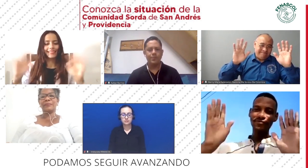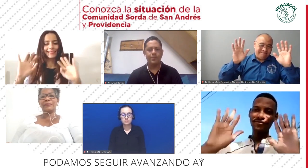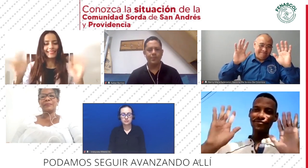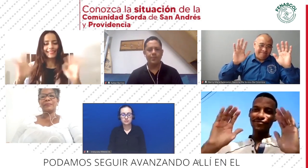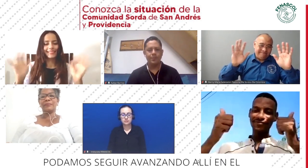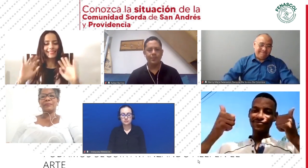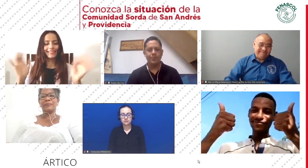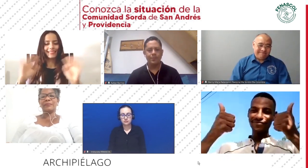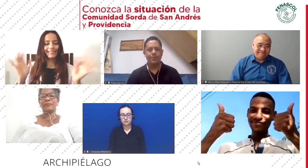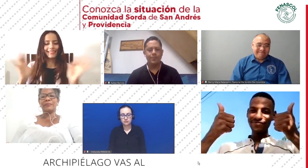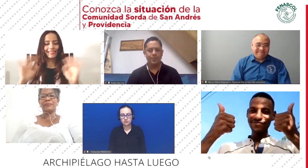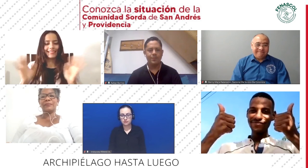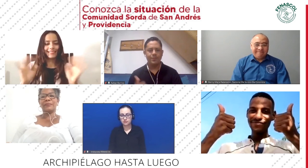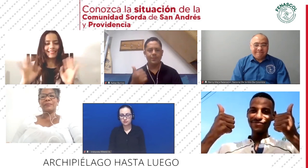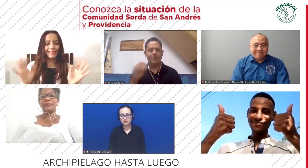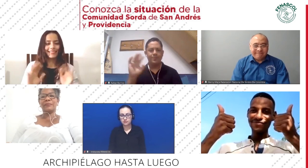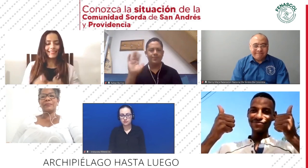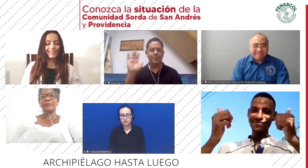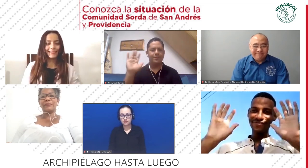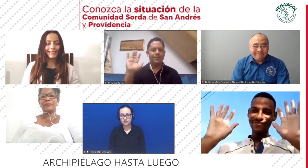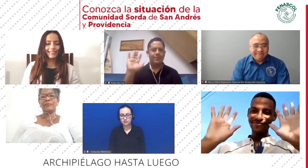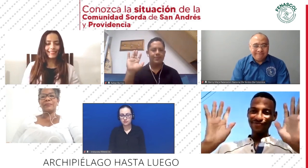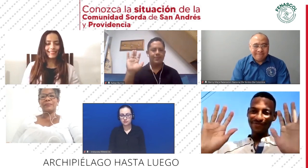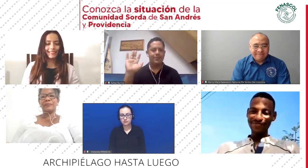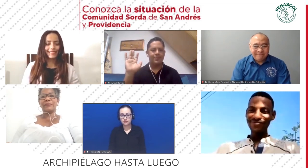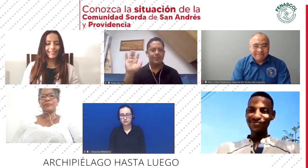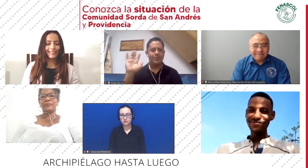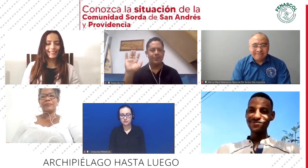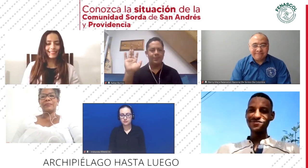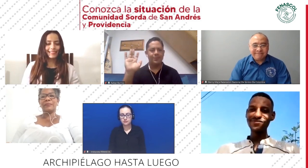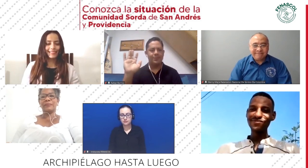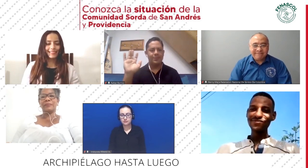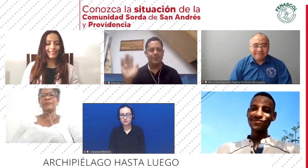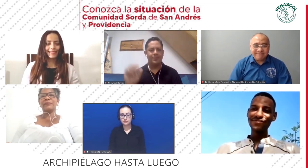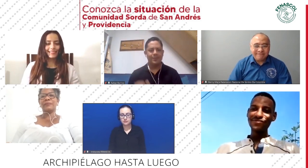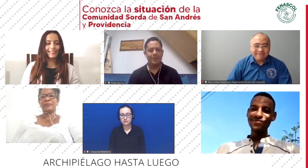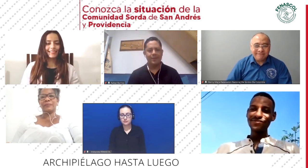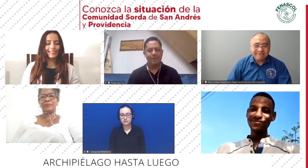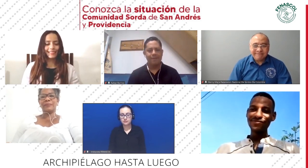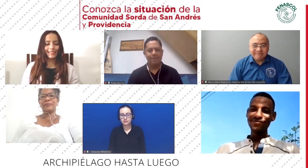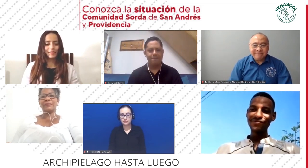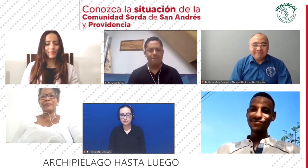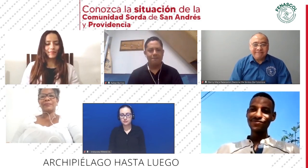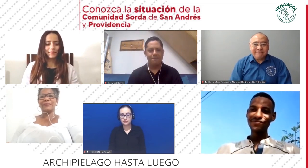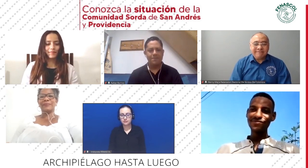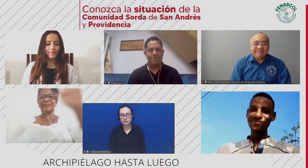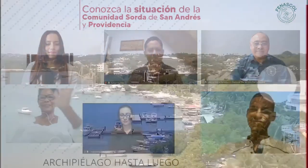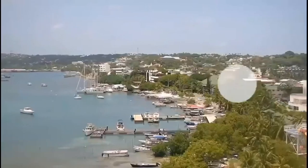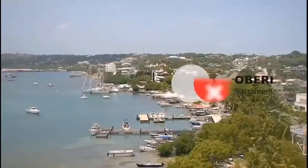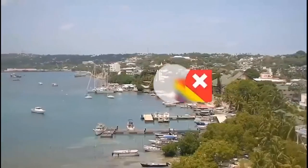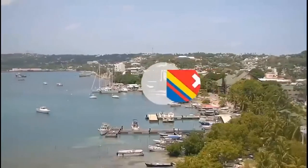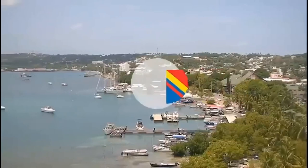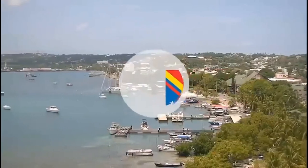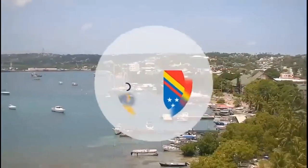allí en el archipiélago hasta luego hasta luego gracias ya hoy israel